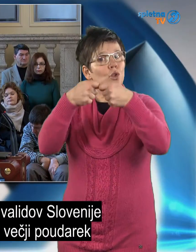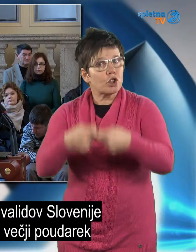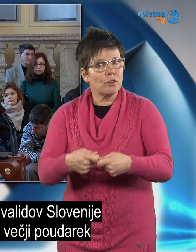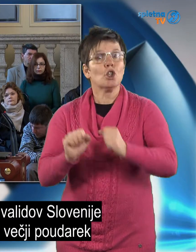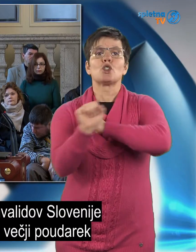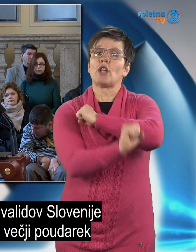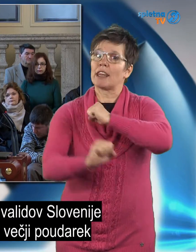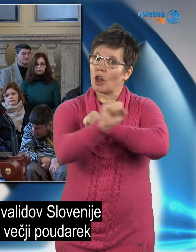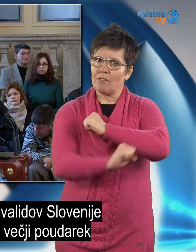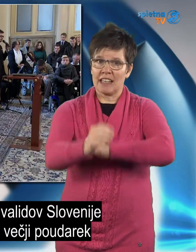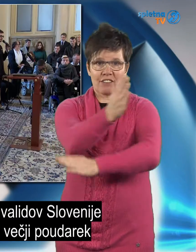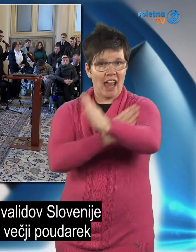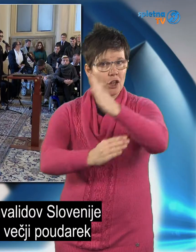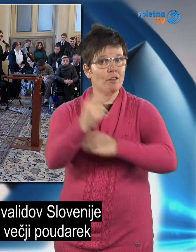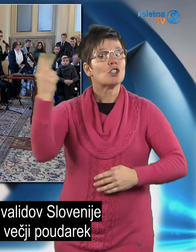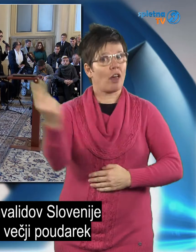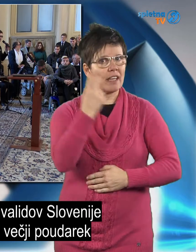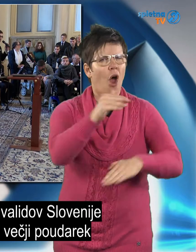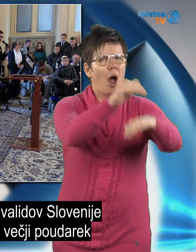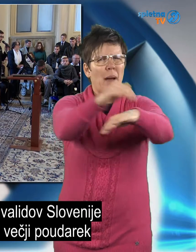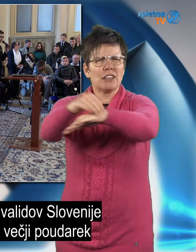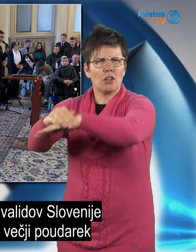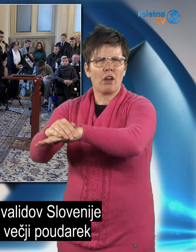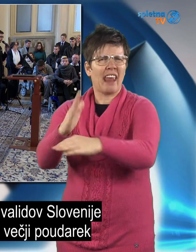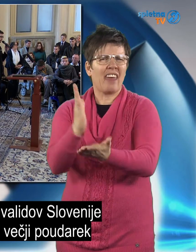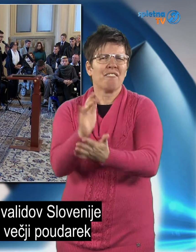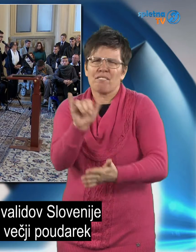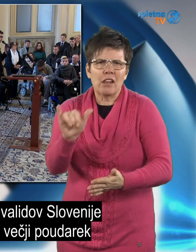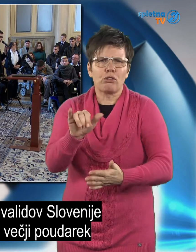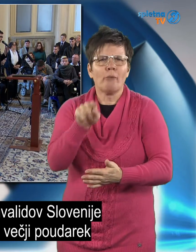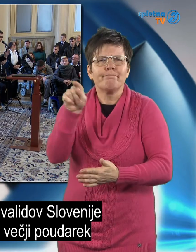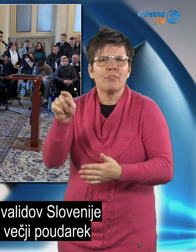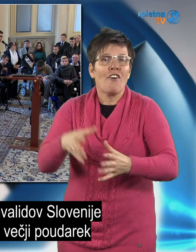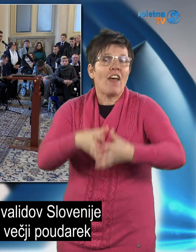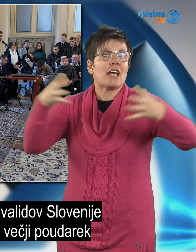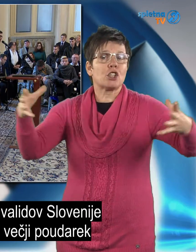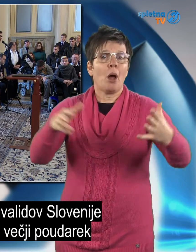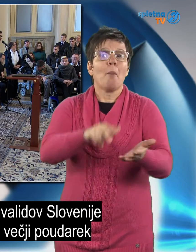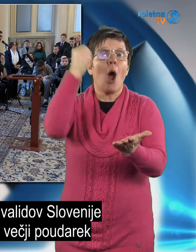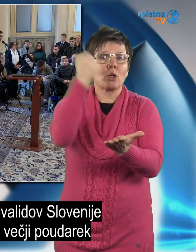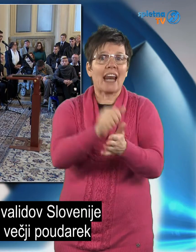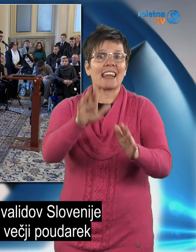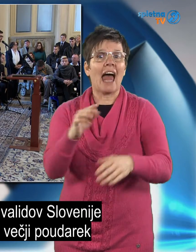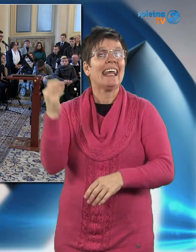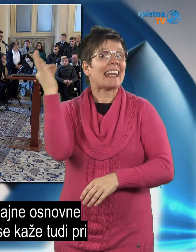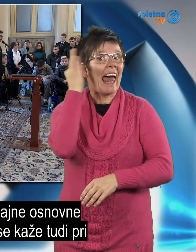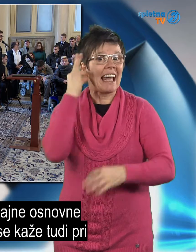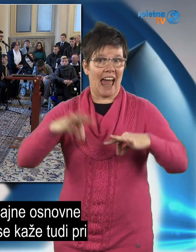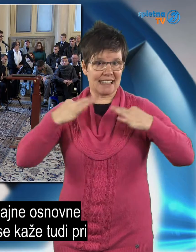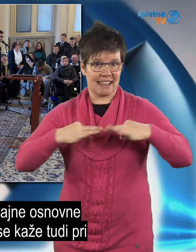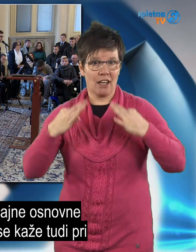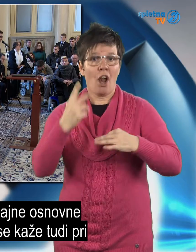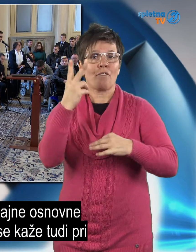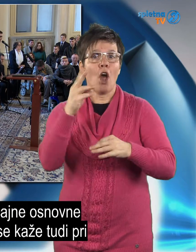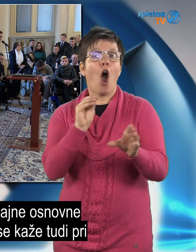V Društvu študentov invalidov Slovenije opažajo, da je vedno večji poudarek na integraciji v običajne